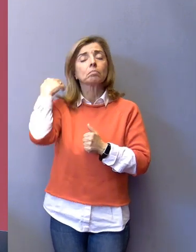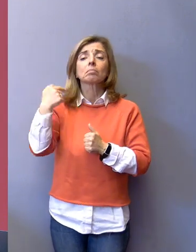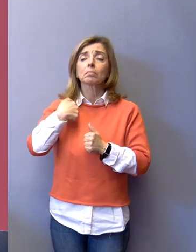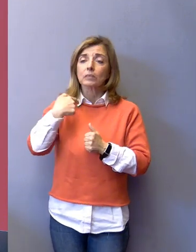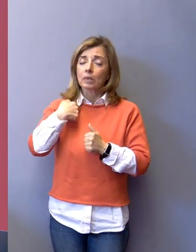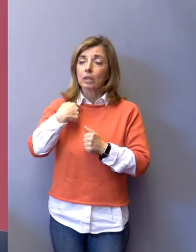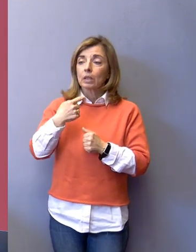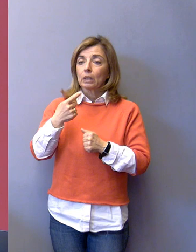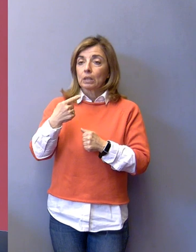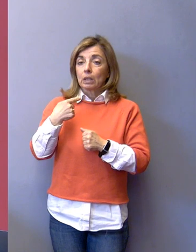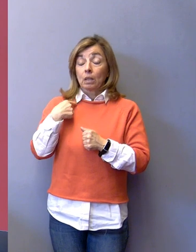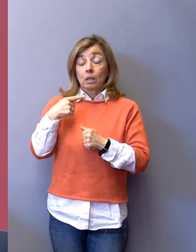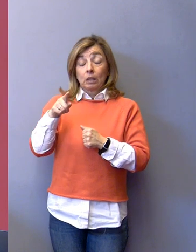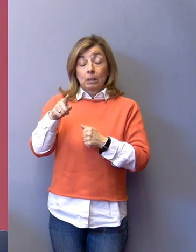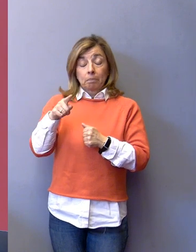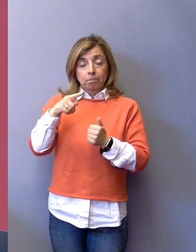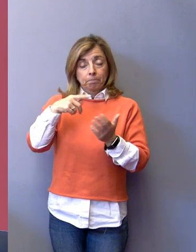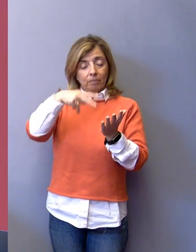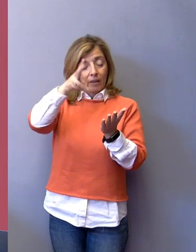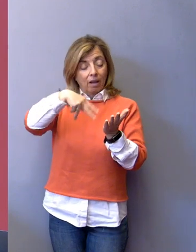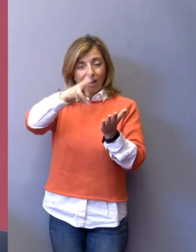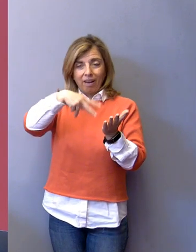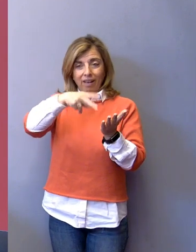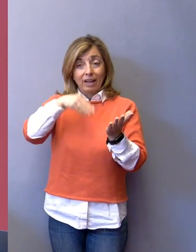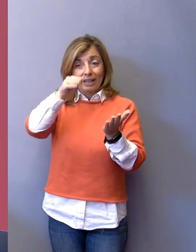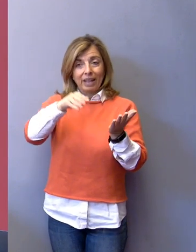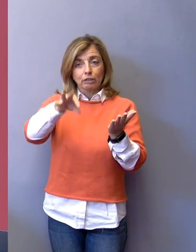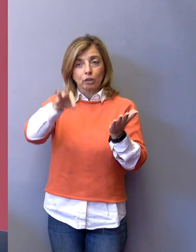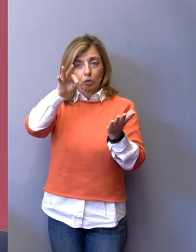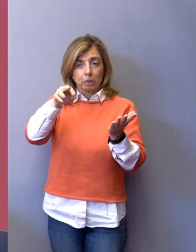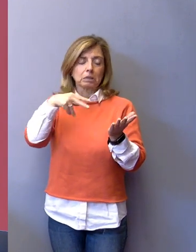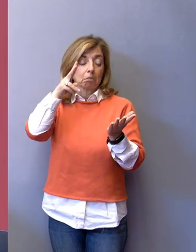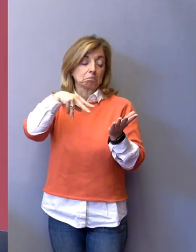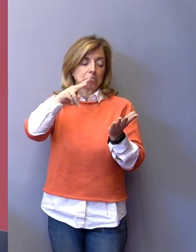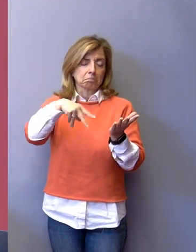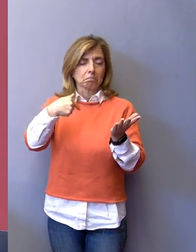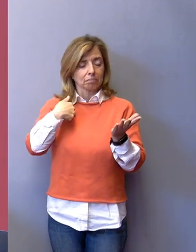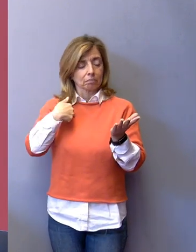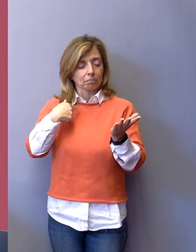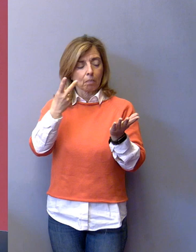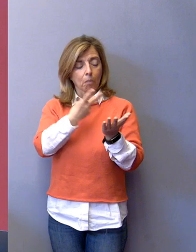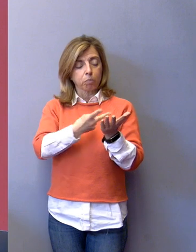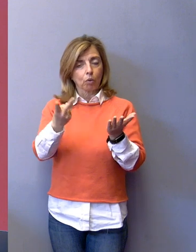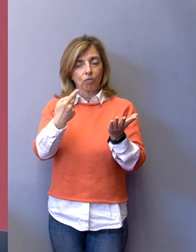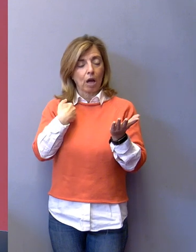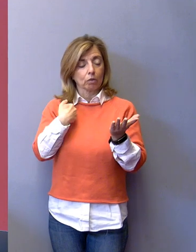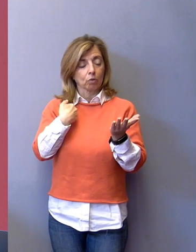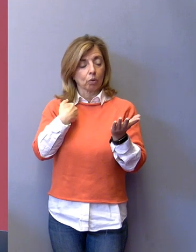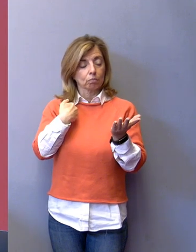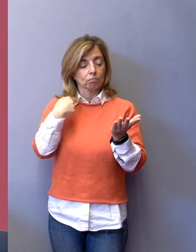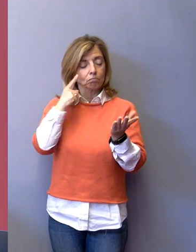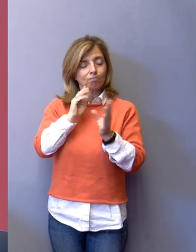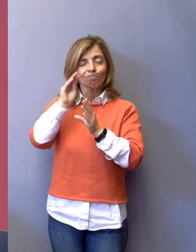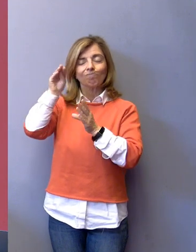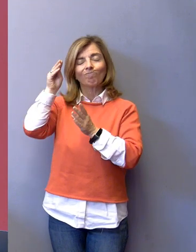esercizio leggendo queste richieste di sospensiva e quello di mettermi nei panni della minoranza e